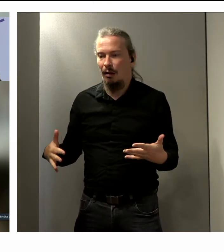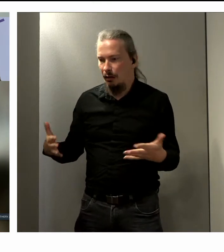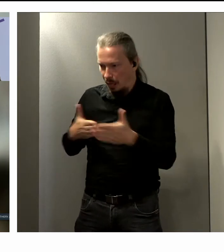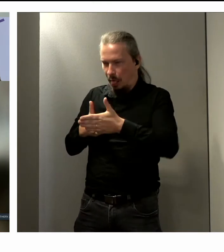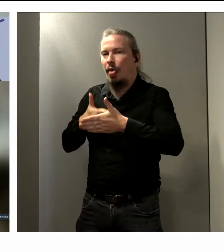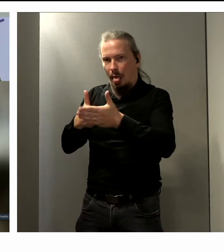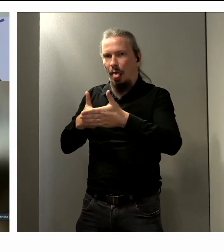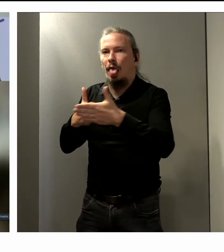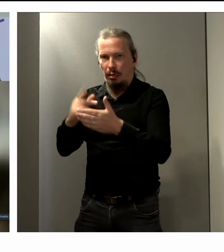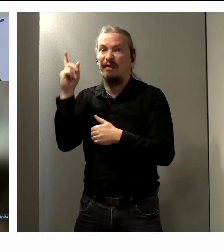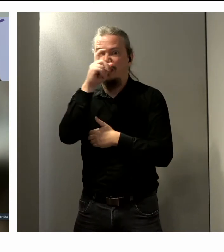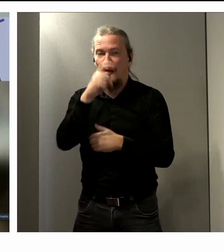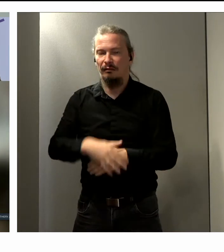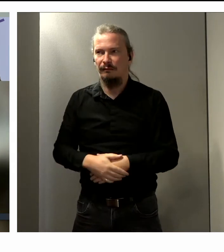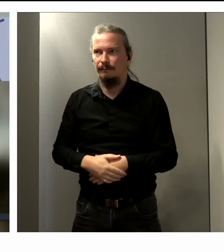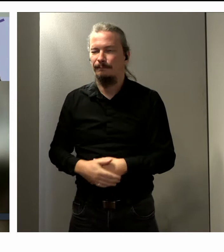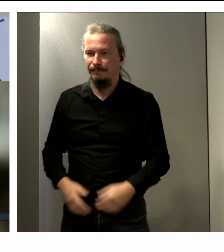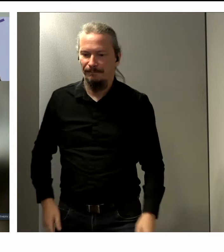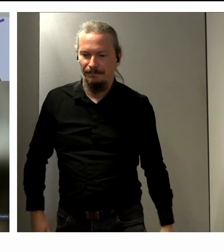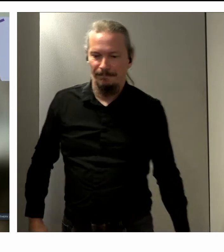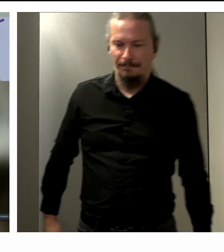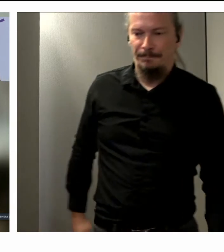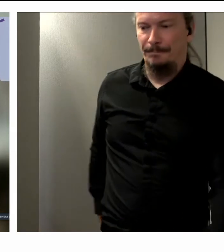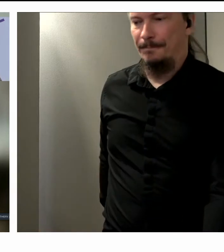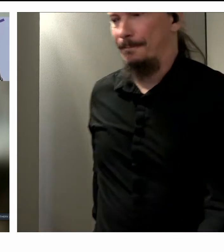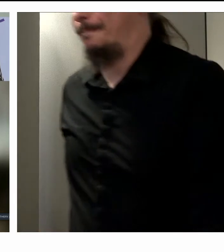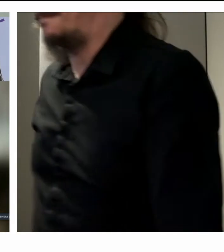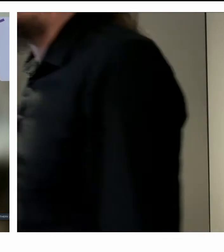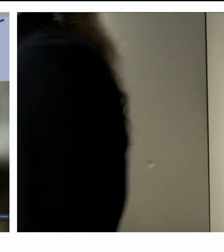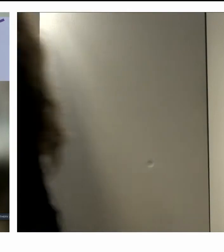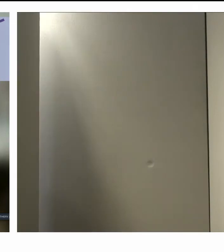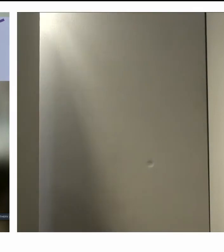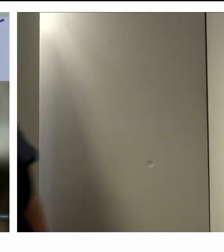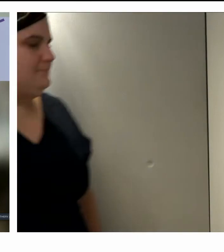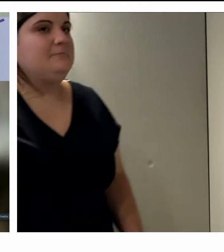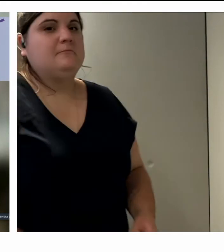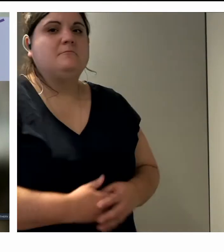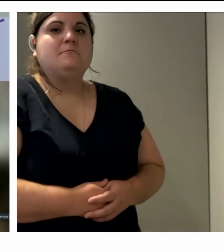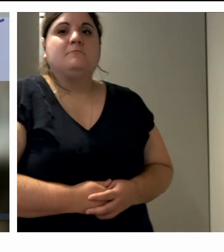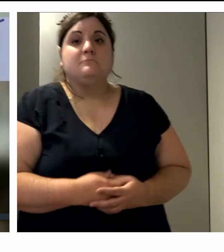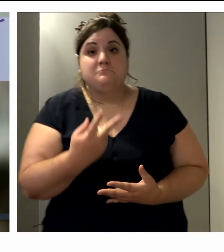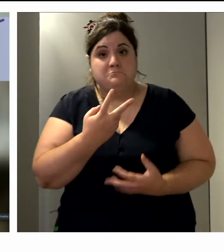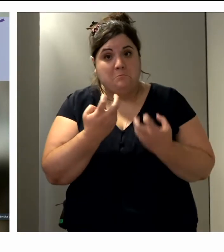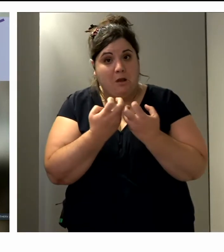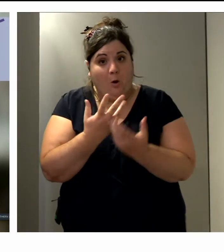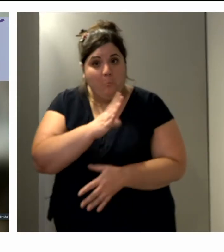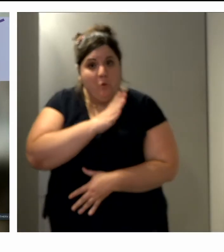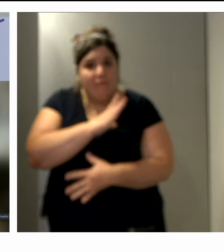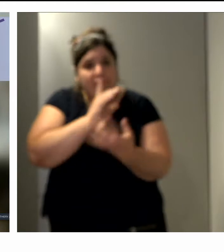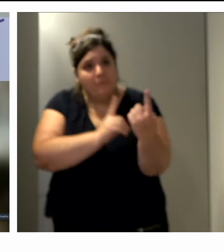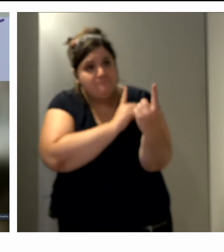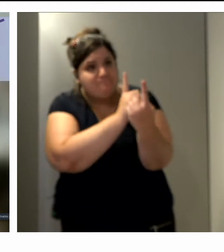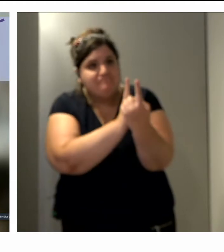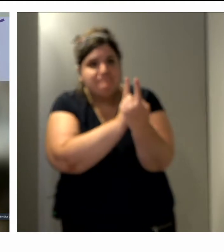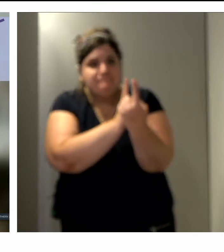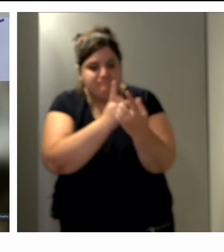d'université, des difficultés pour avoir les cours. Alors, évidemment, si vous allez voir le professeur, il est certainement très